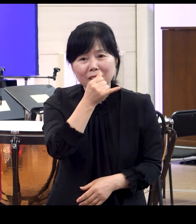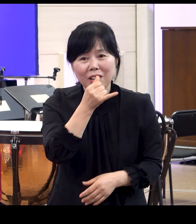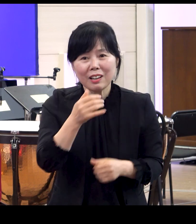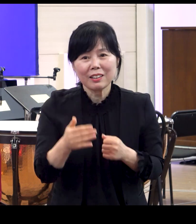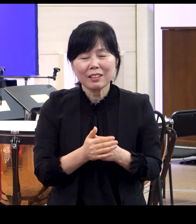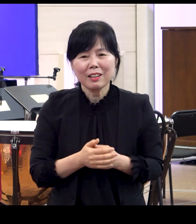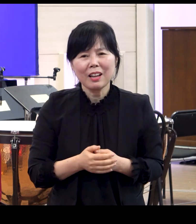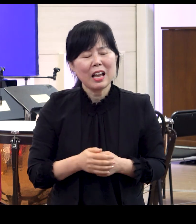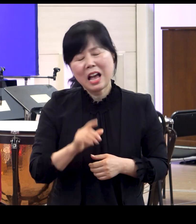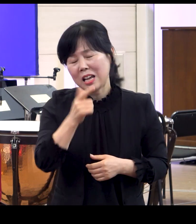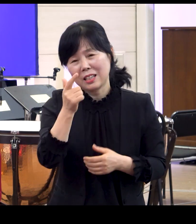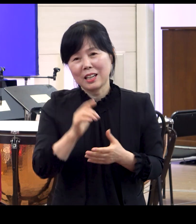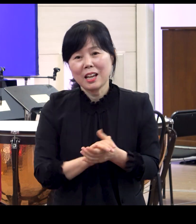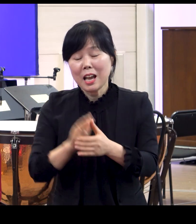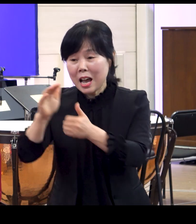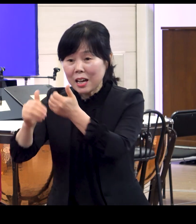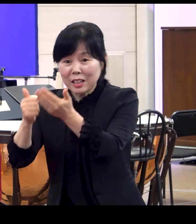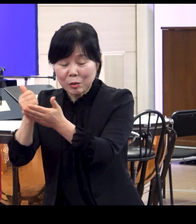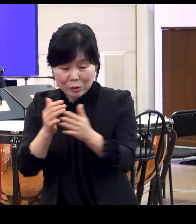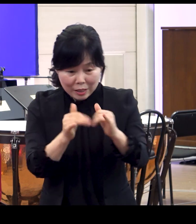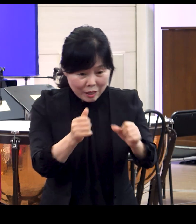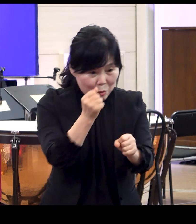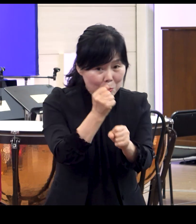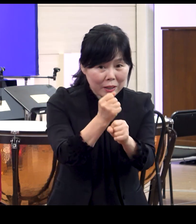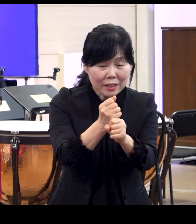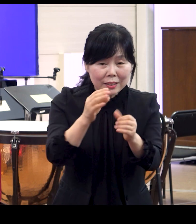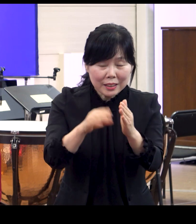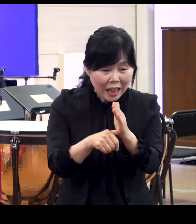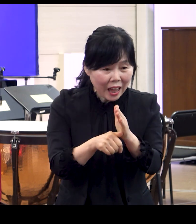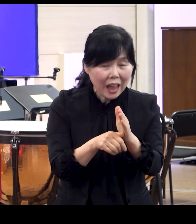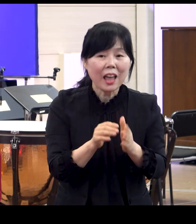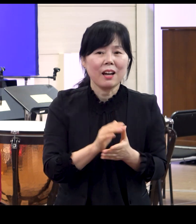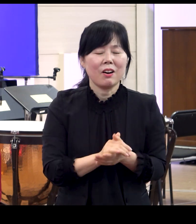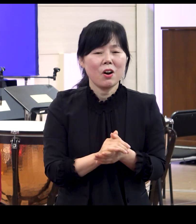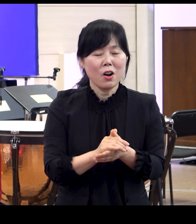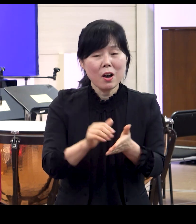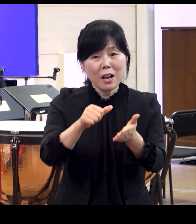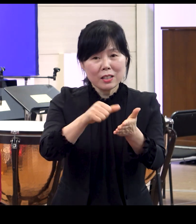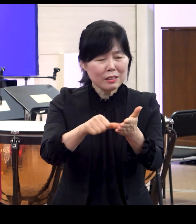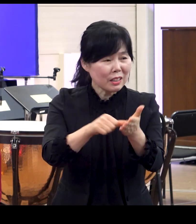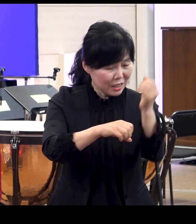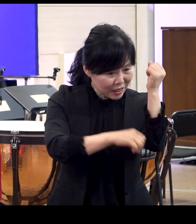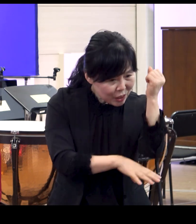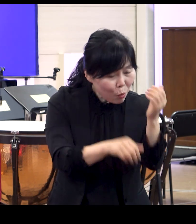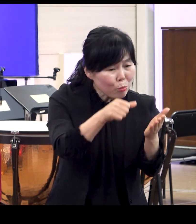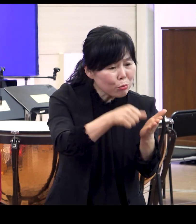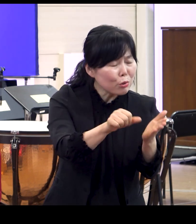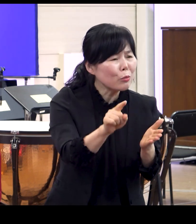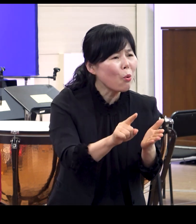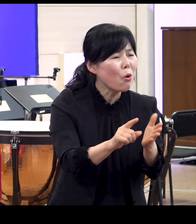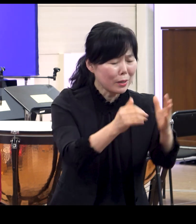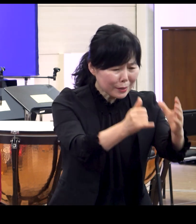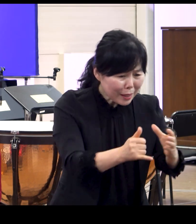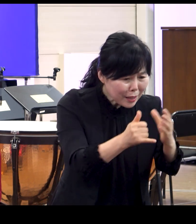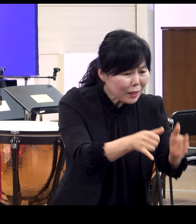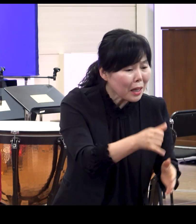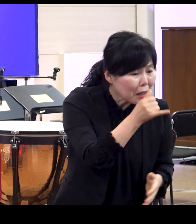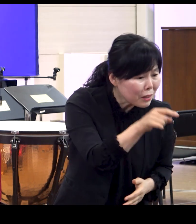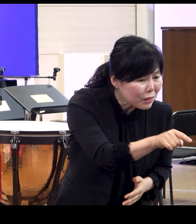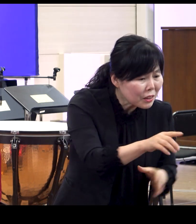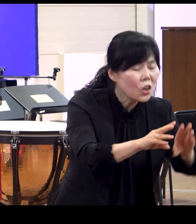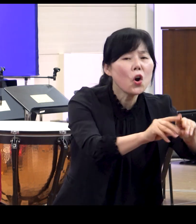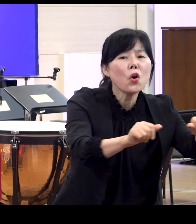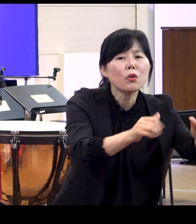뭐냐? 하나님이 우리 인간을 만드실 때 기본 재료로 이 세상의 것을 사용하셨다는 것, 그거를 의미하고 있는 거예요.